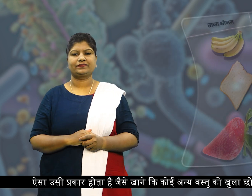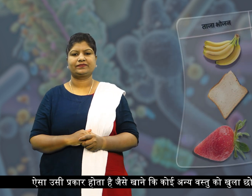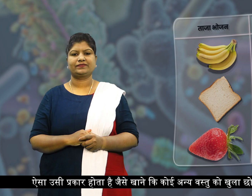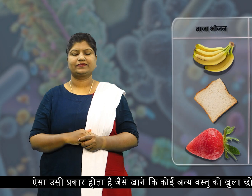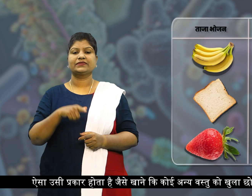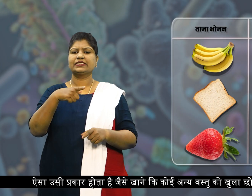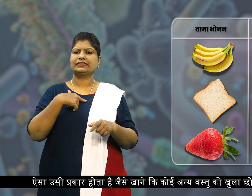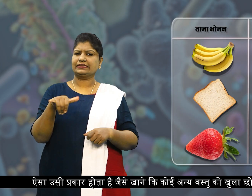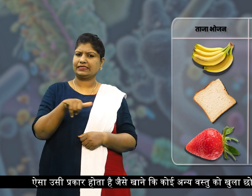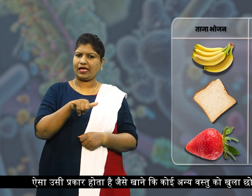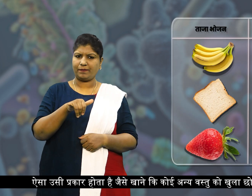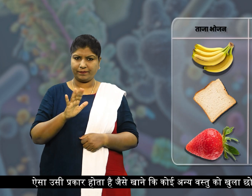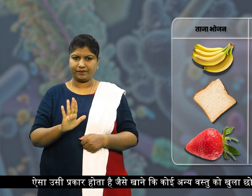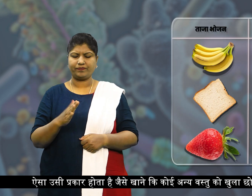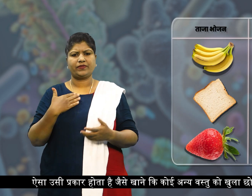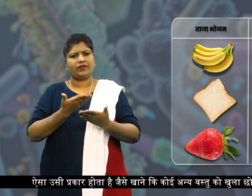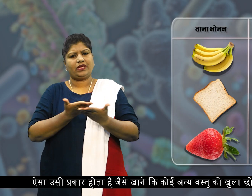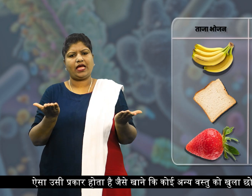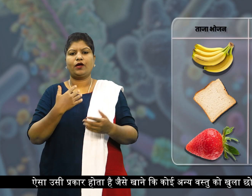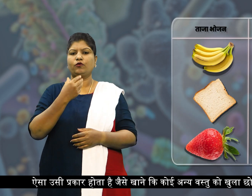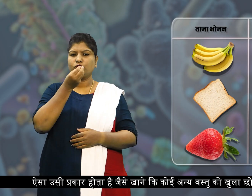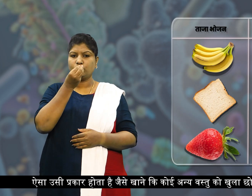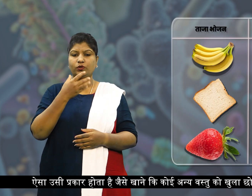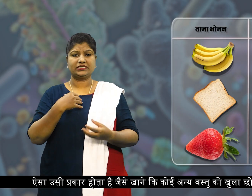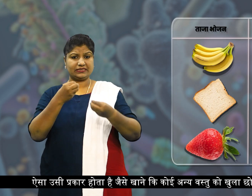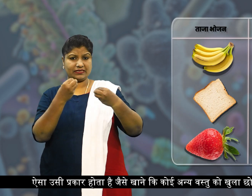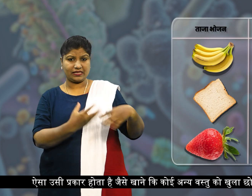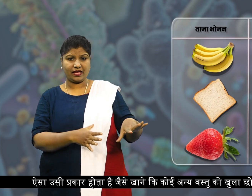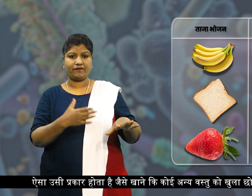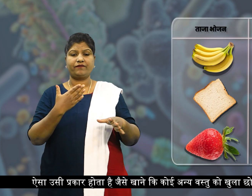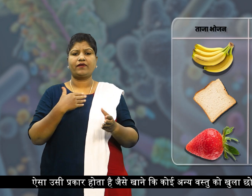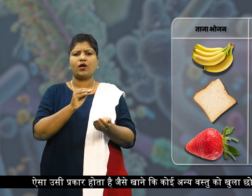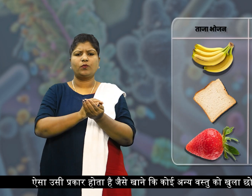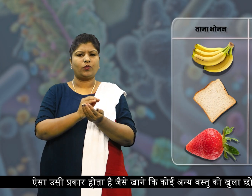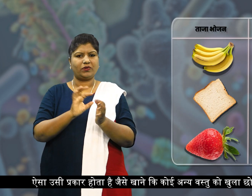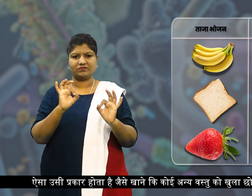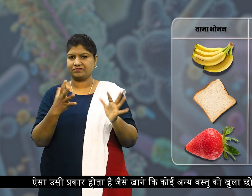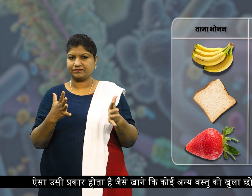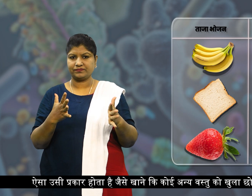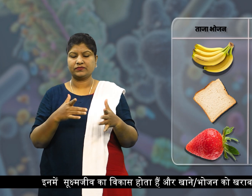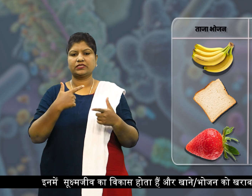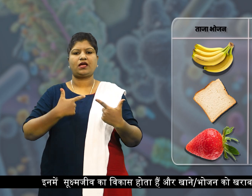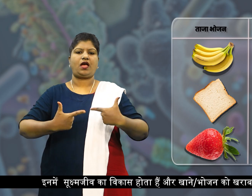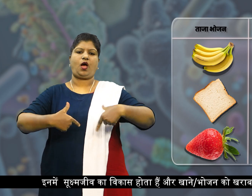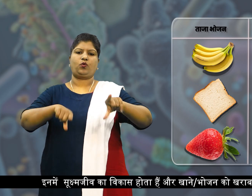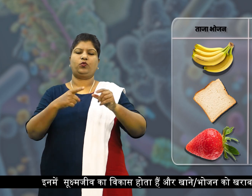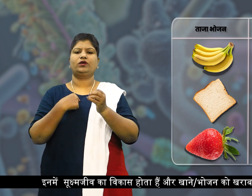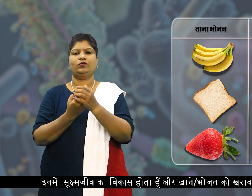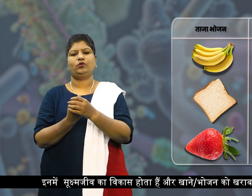ऐसा उसी प्रकार होता है जैसे खाने की कोई अन्य वस्तु को खुला छोड़ देने के कारण इनमें सूक्ष्म जीव का विकास